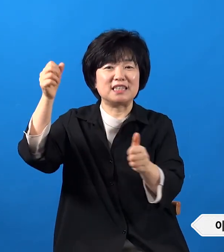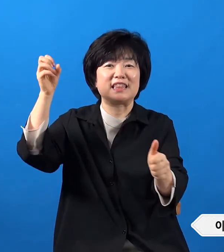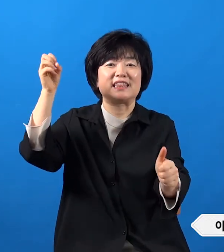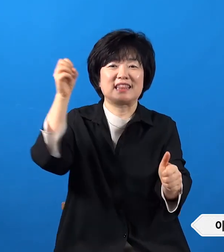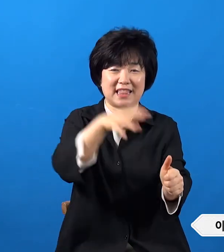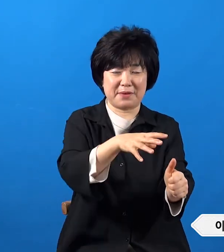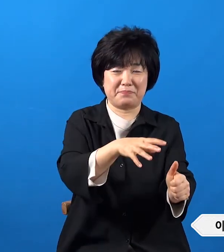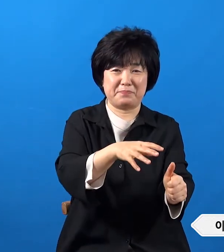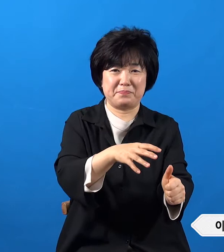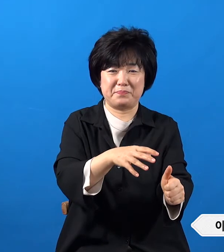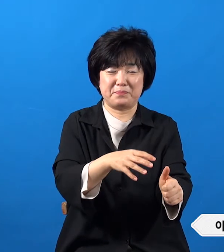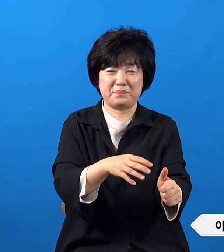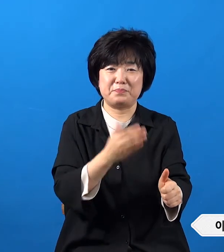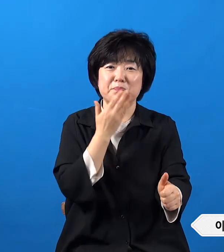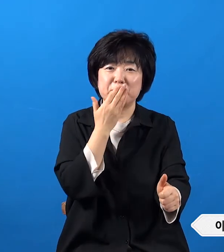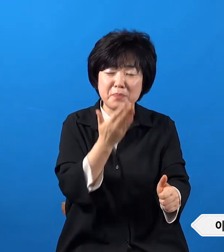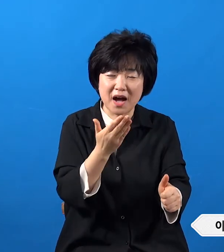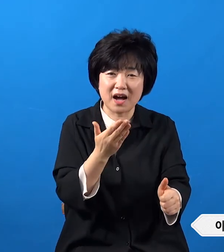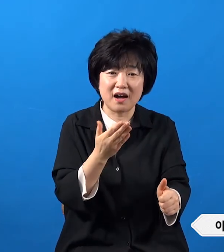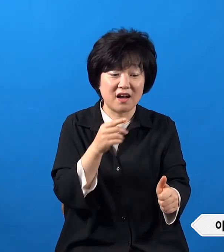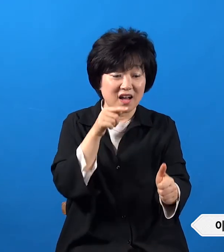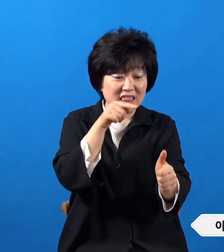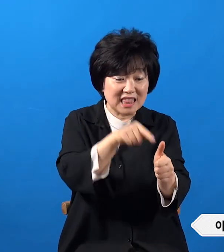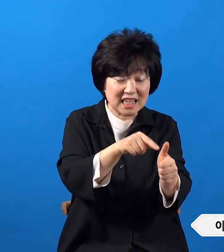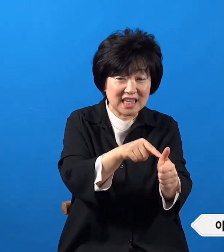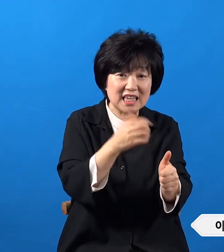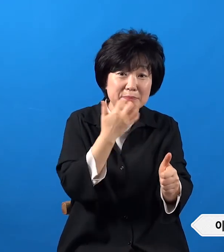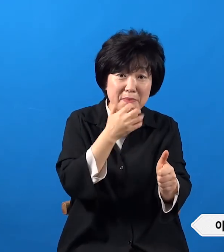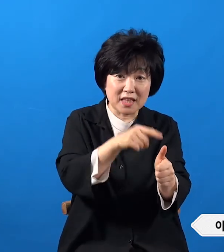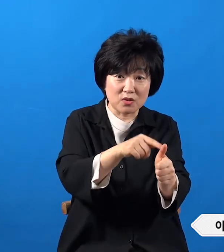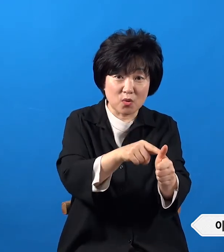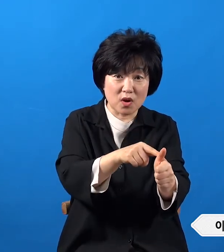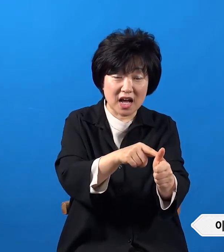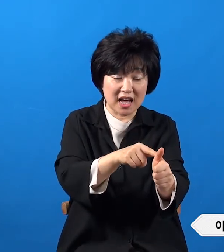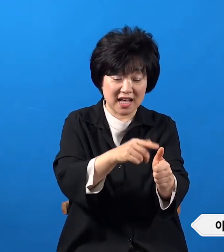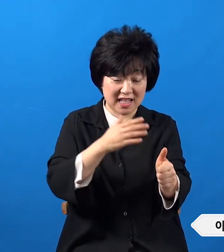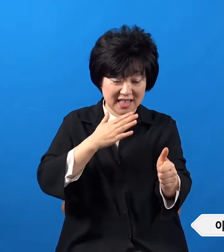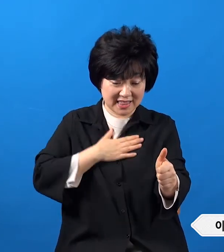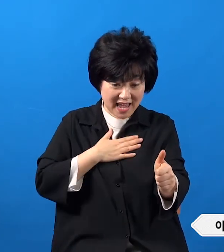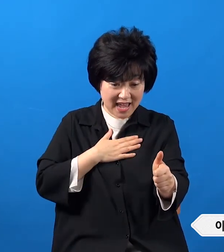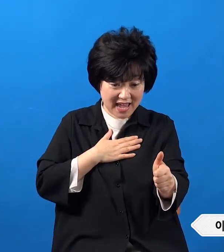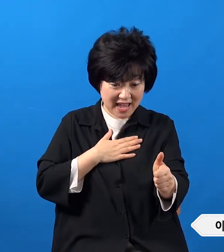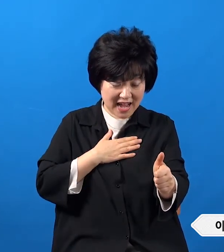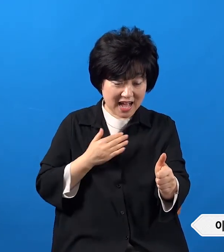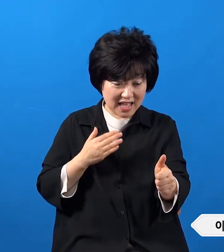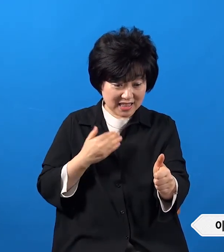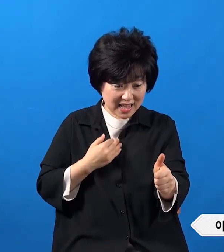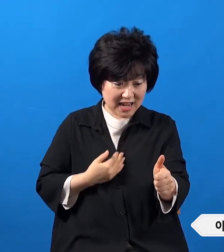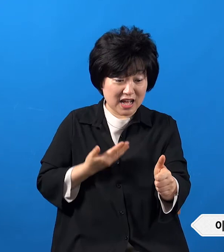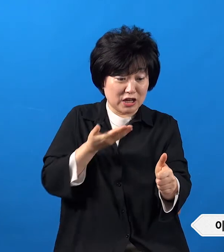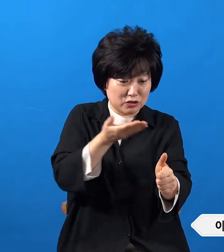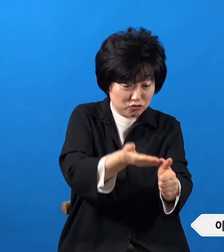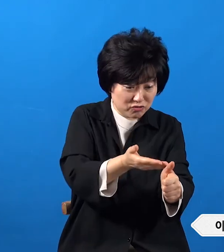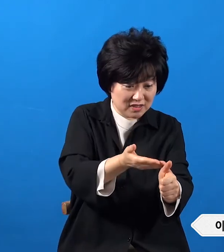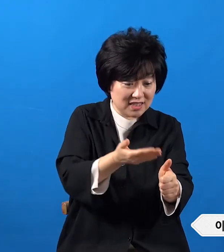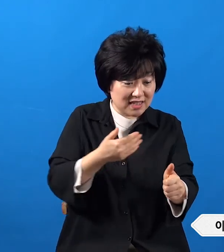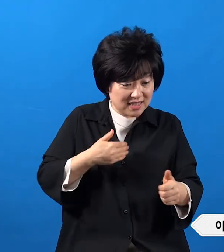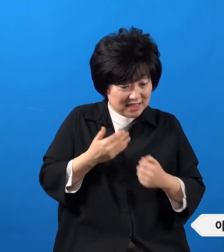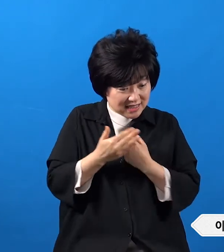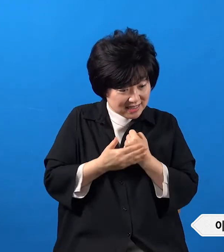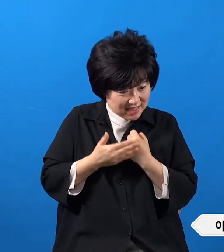주신다면 어떤 대답을 하실 수 있었을까요? 네가 내 은혜를 기억한다면 가능하지